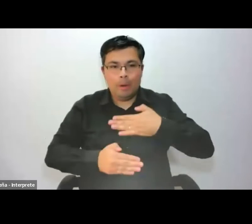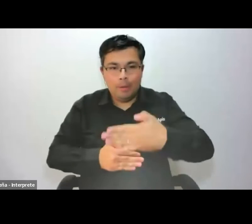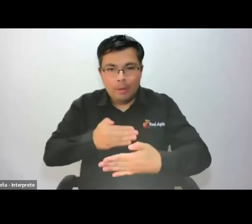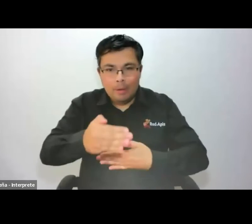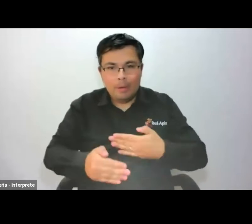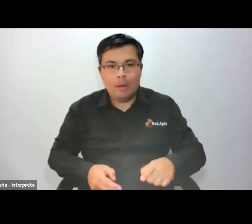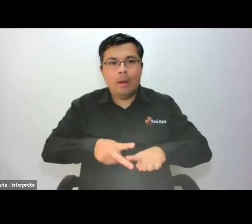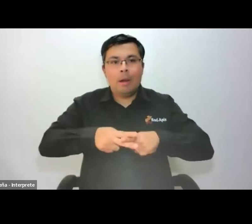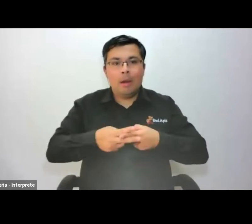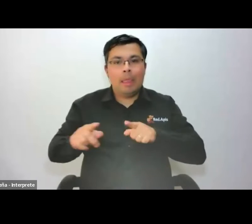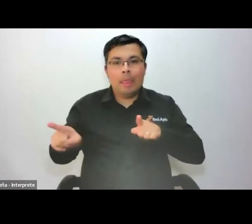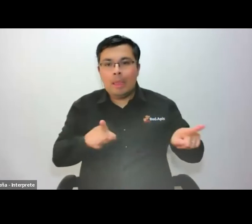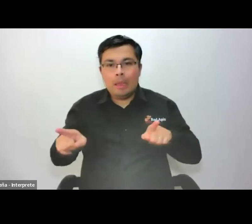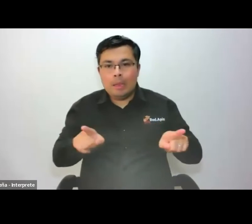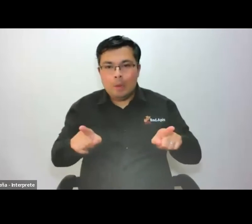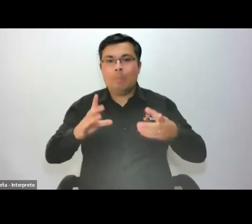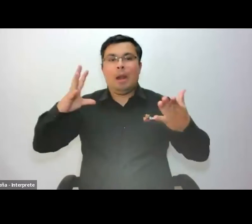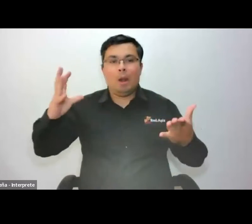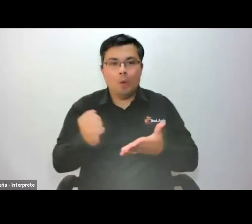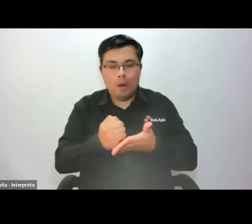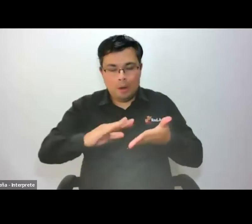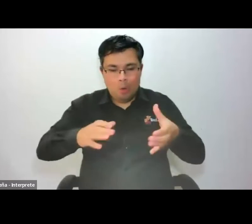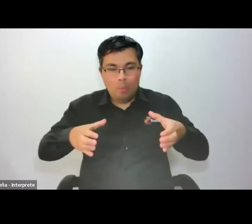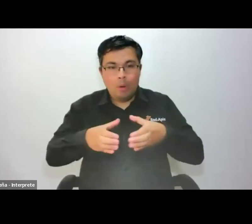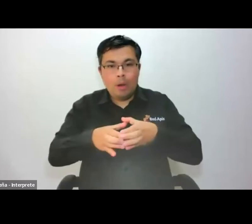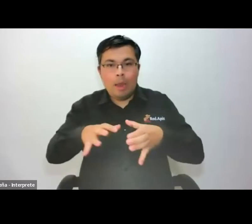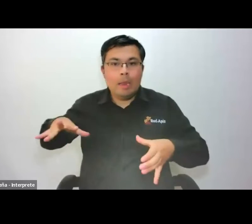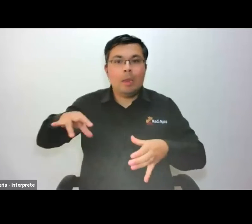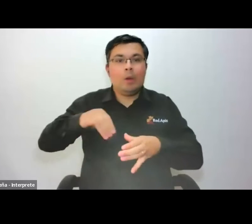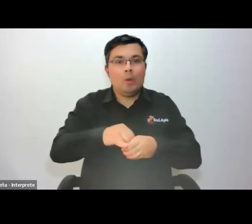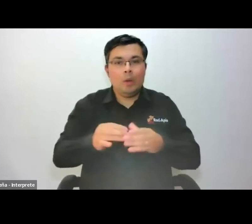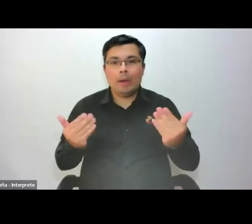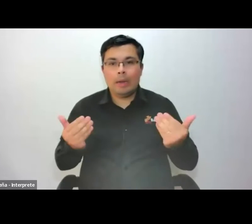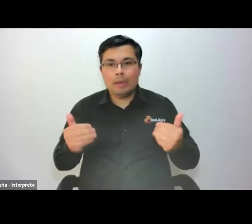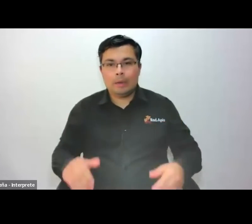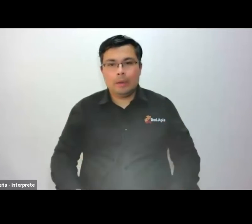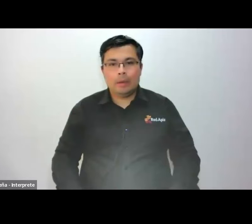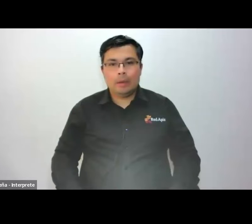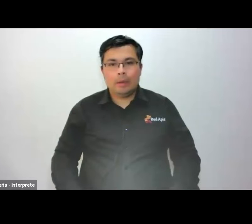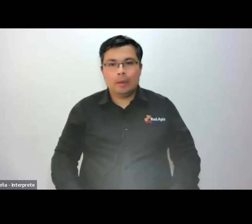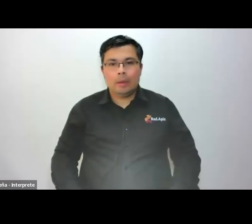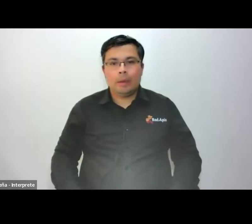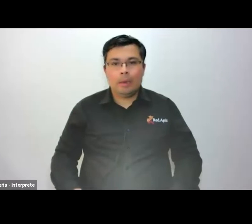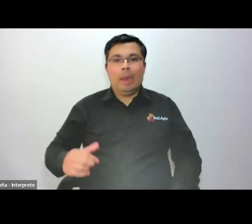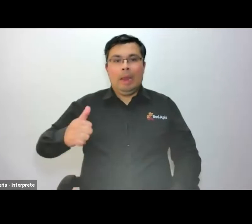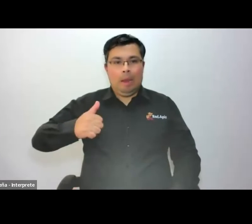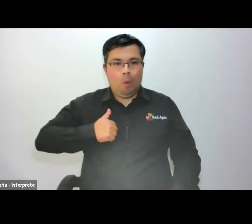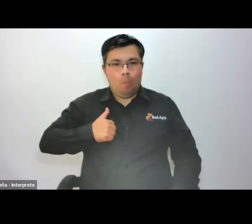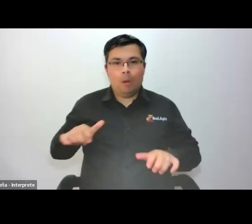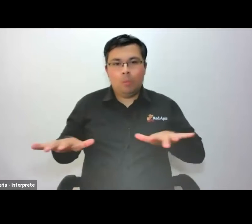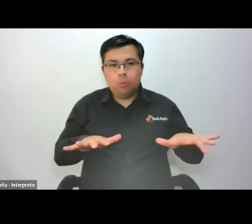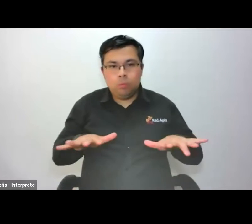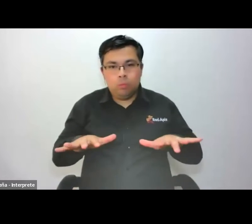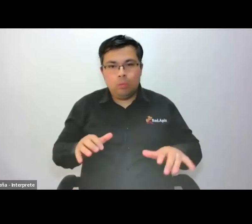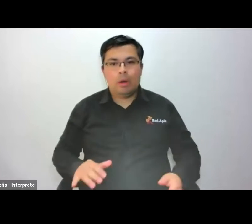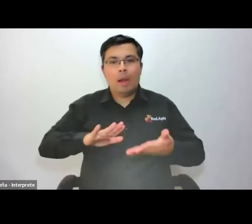más inclusivas requieren el involucramiento de la comunidad educativa y que eso vaya reflejándose y operativizándose en los distintos